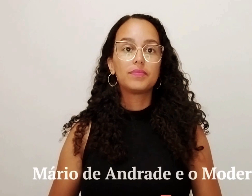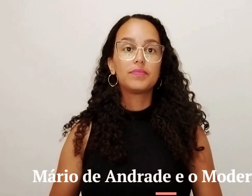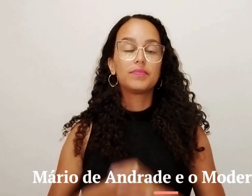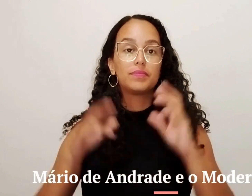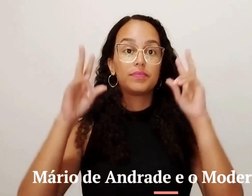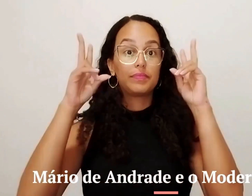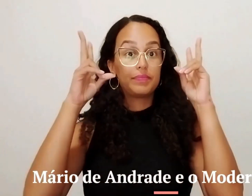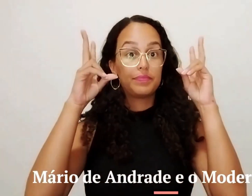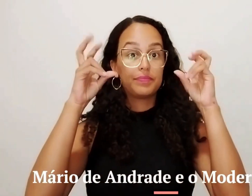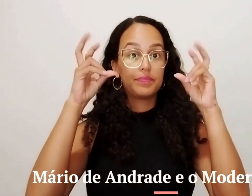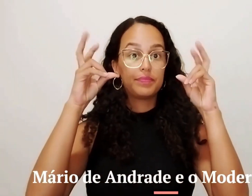Mário de Andrade